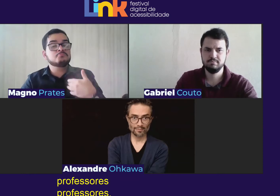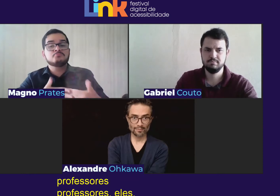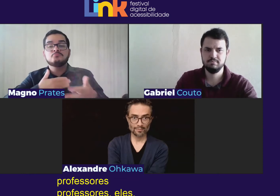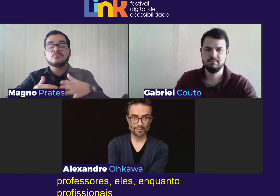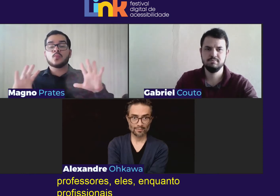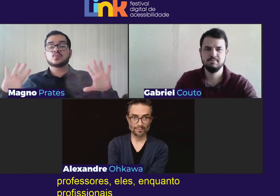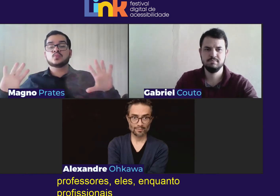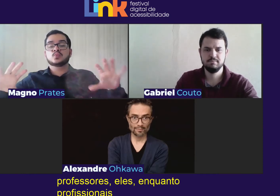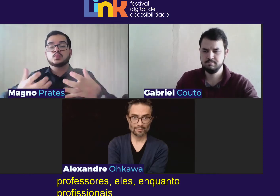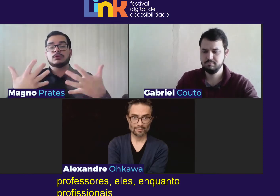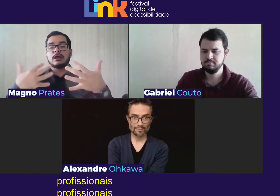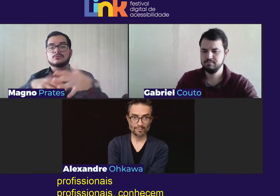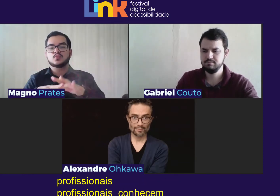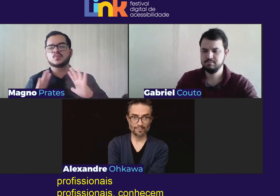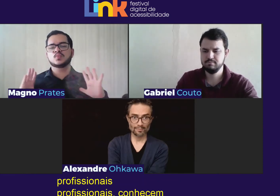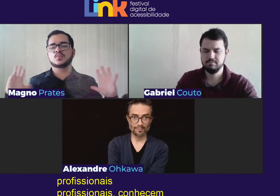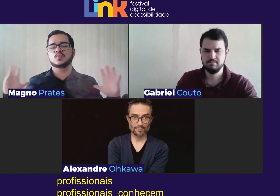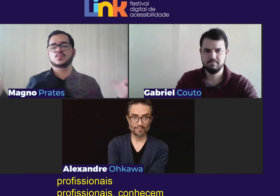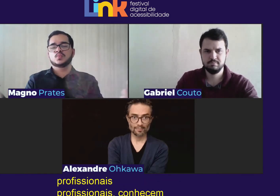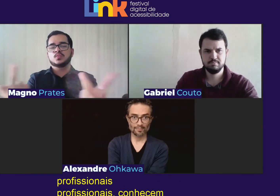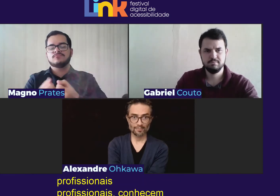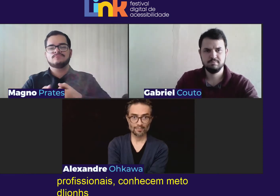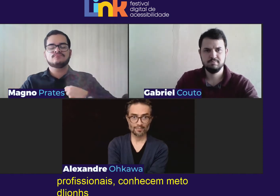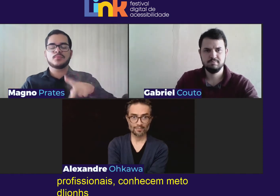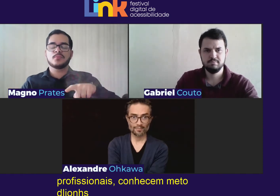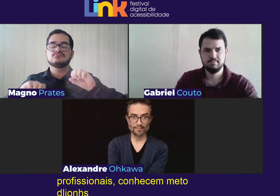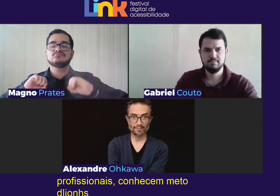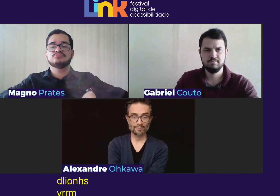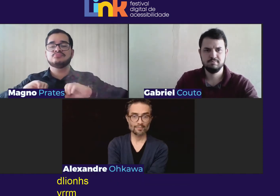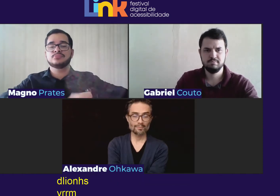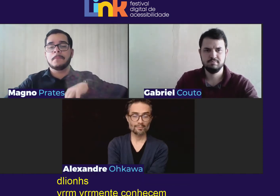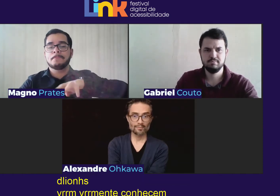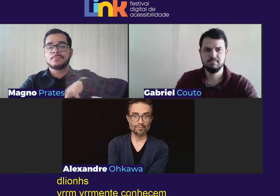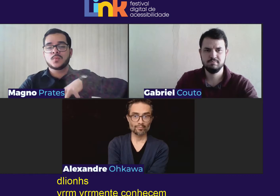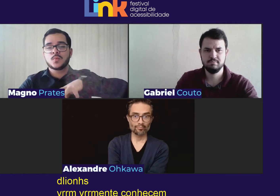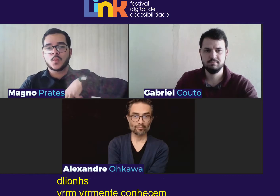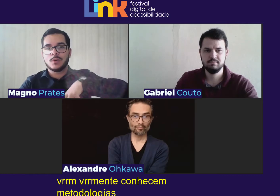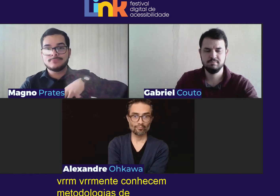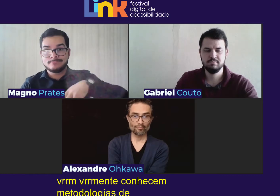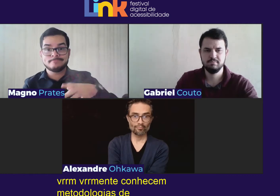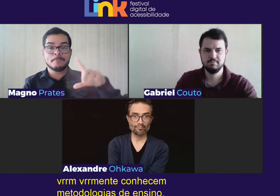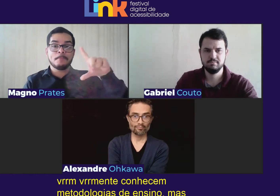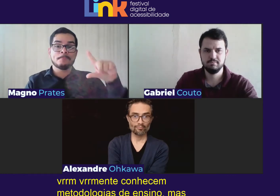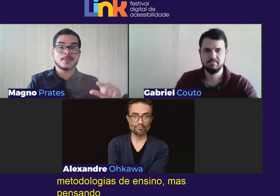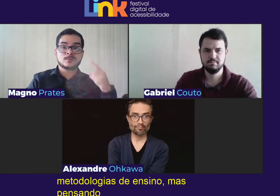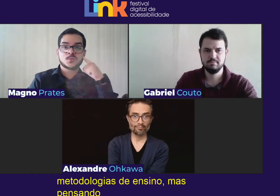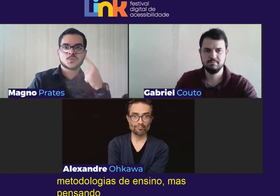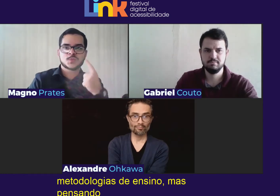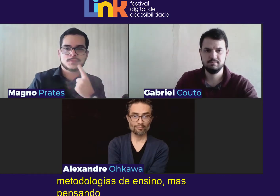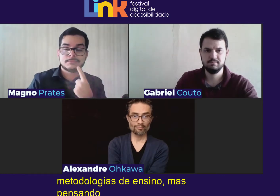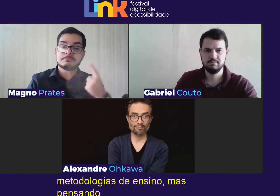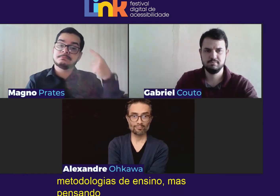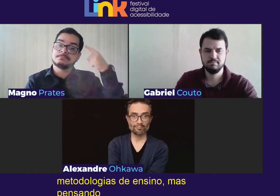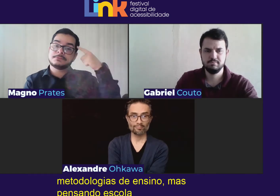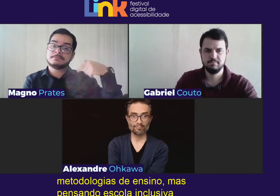ensino, mas pensando numa escola inclusiva, não são todos os professores que mostram, que entendem como